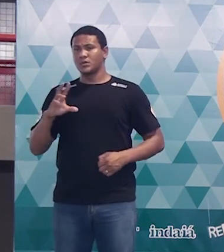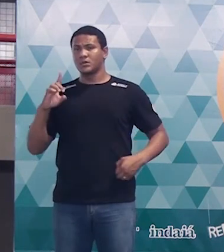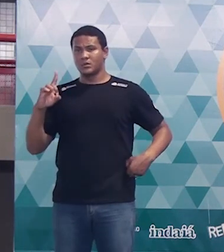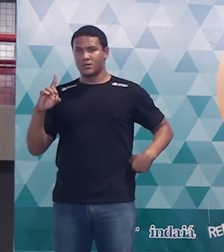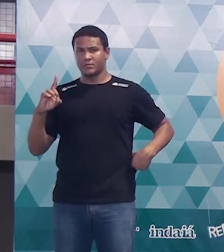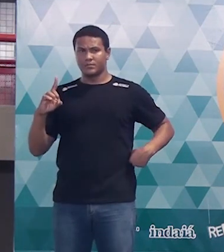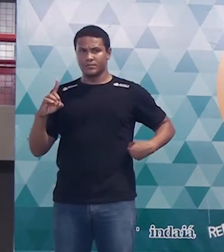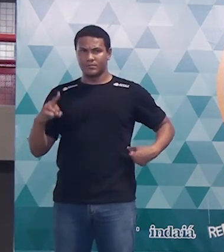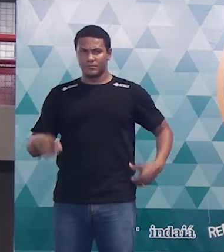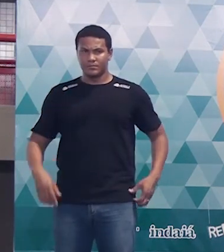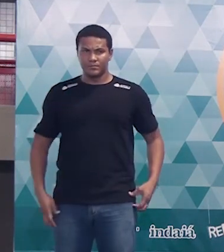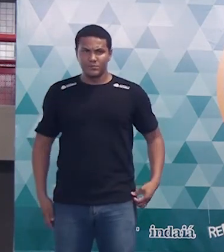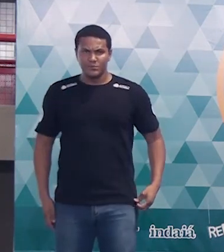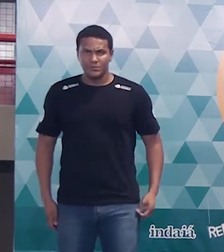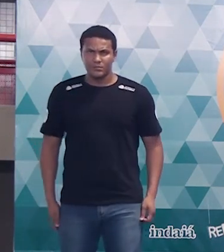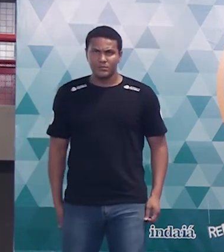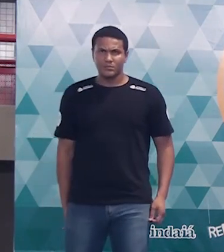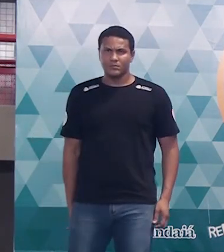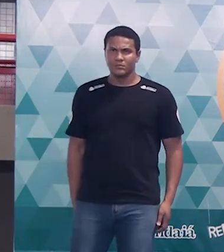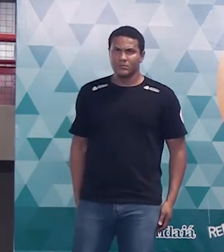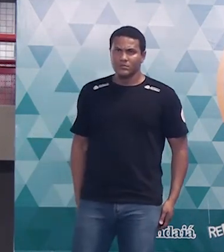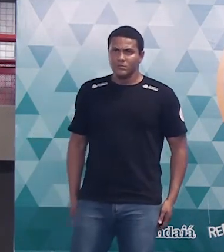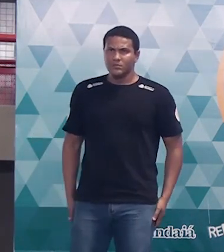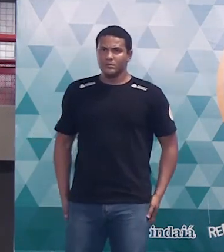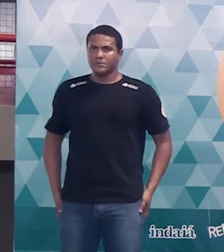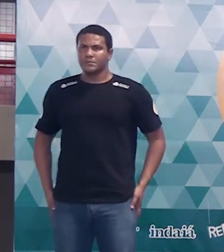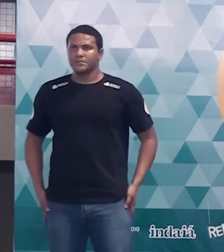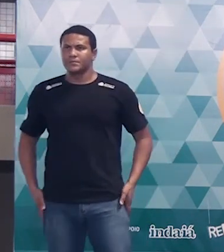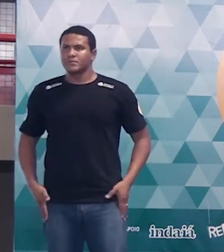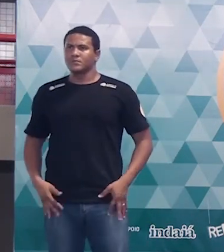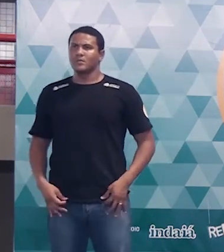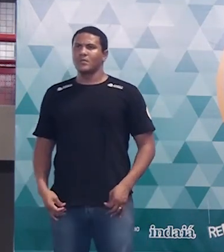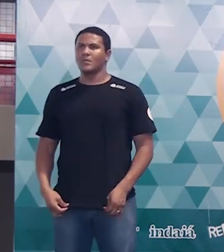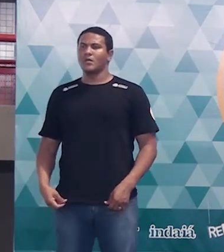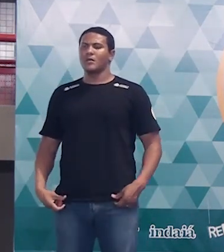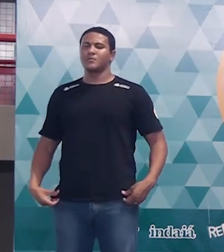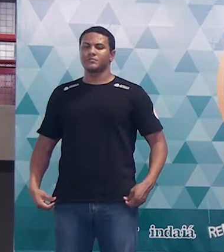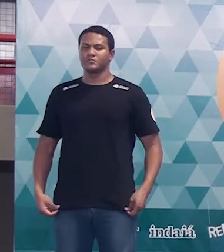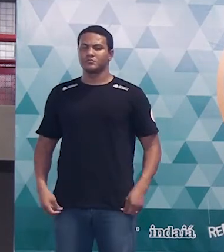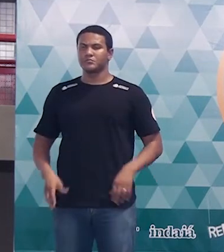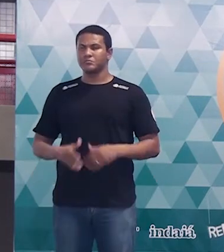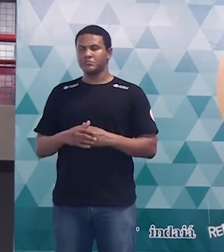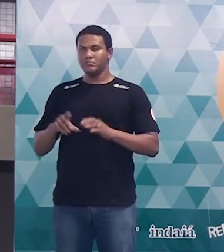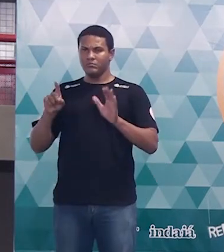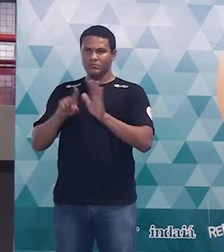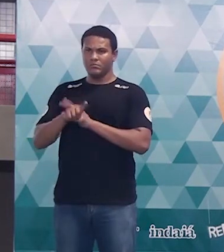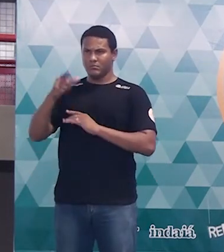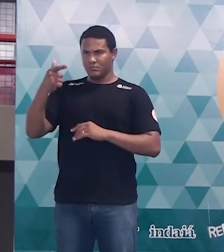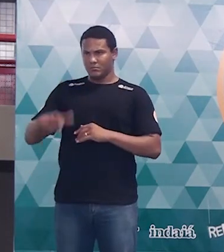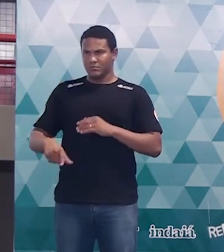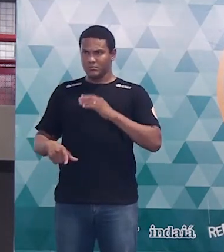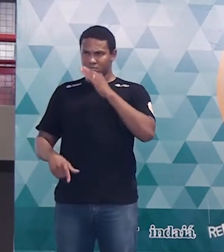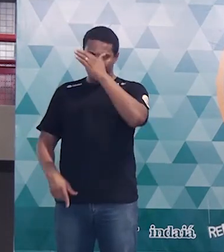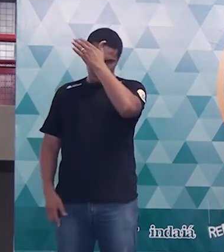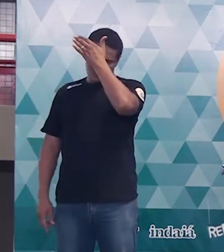é o item D. Bom, mais uma questão.